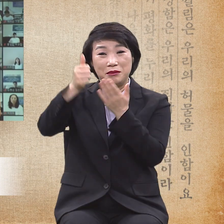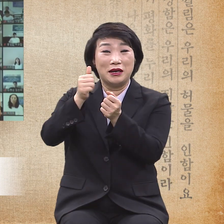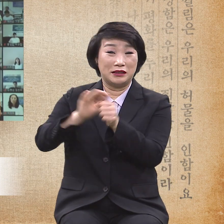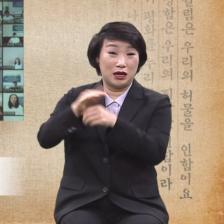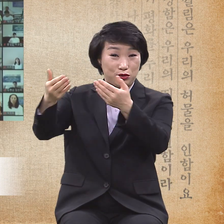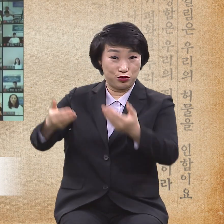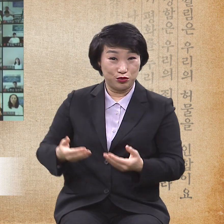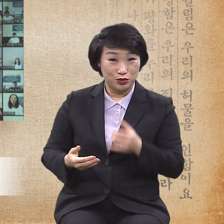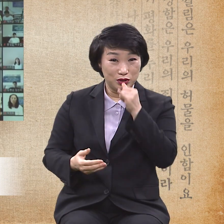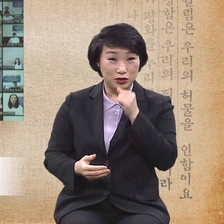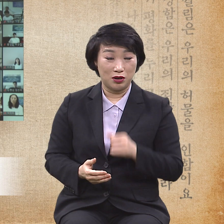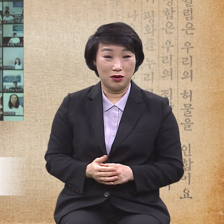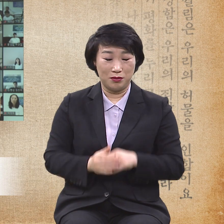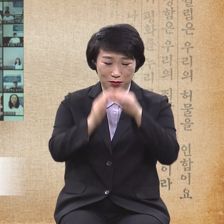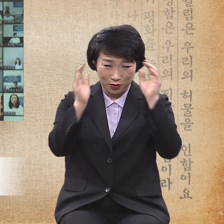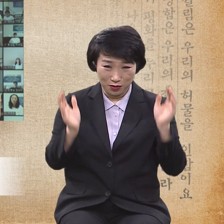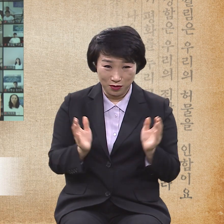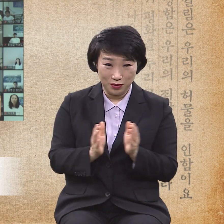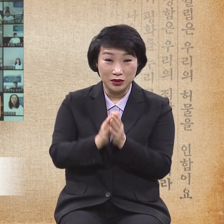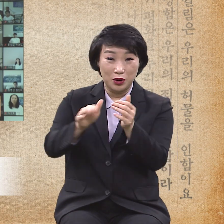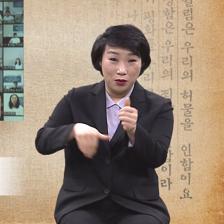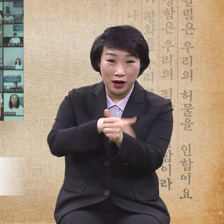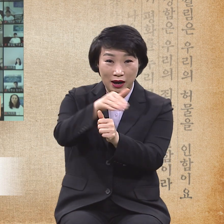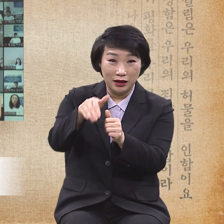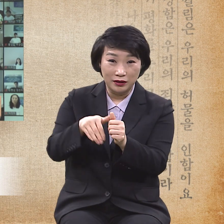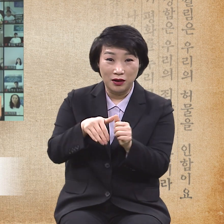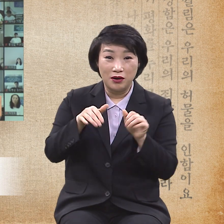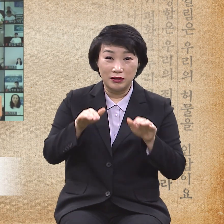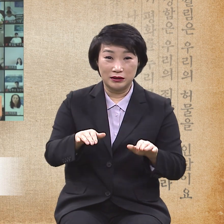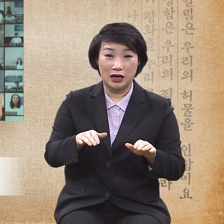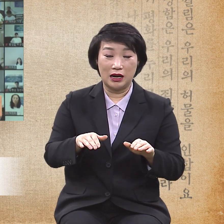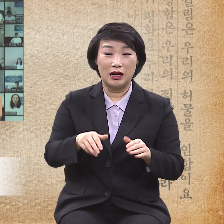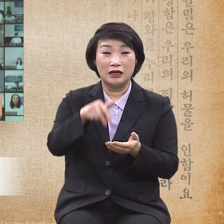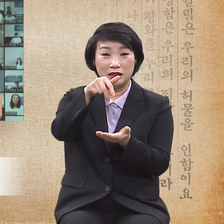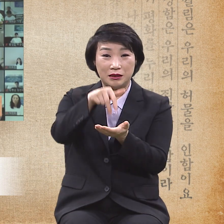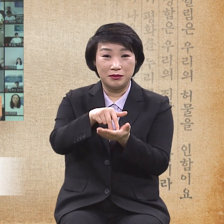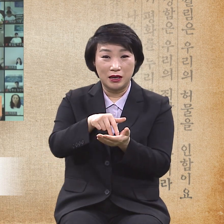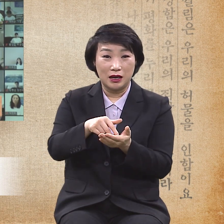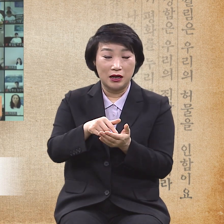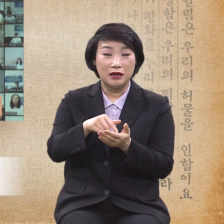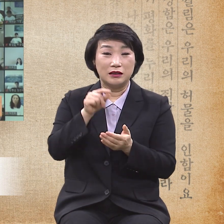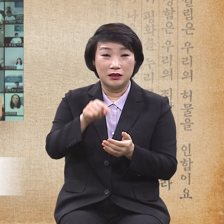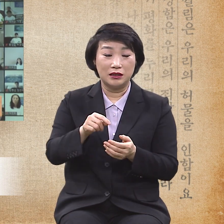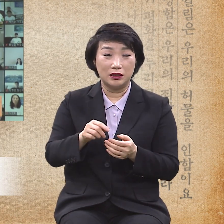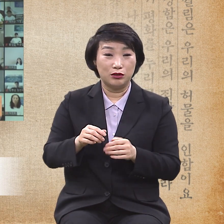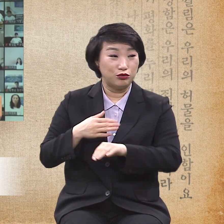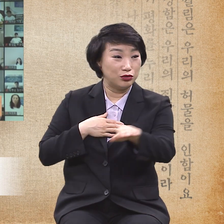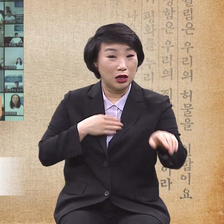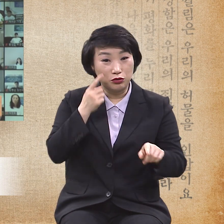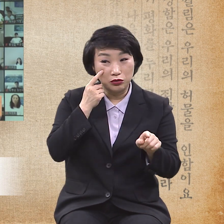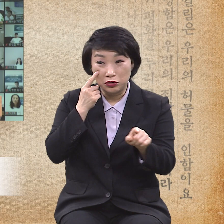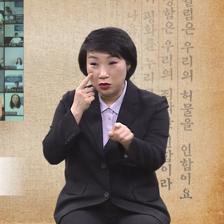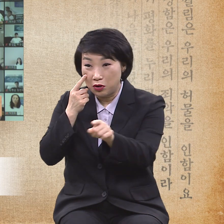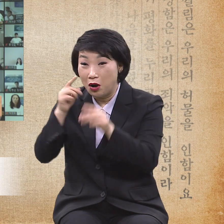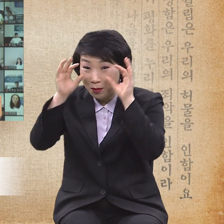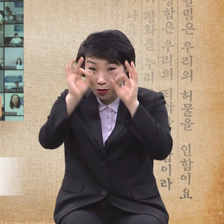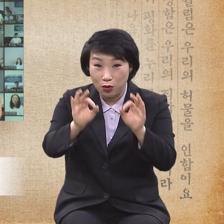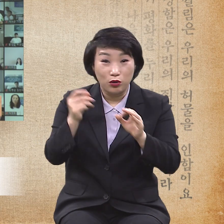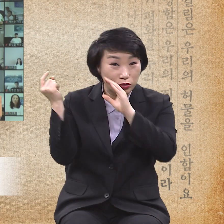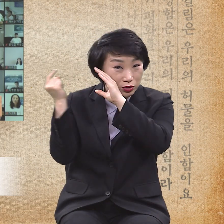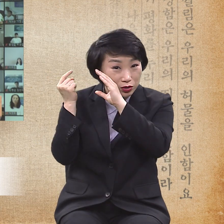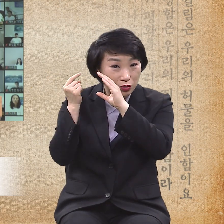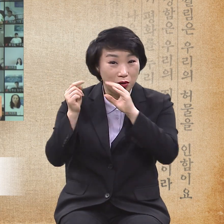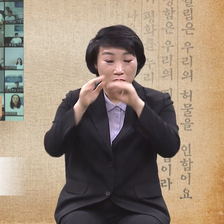접근하시면서 모든 환경과 상황과 현실을 통해서 눈을 보고 귀를 듣고